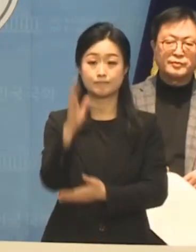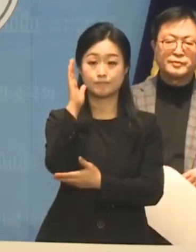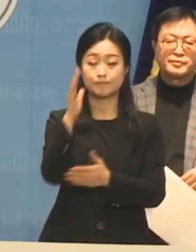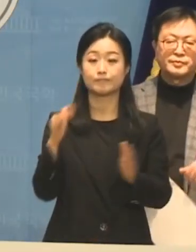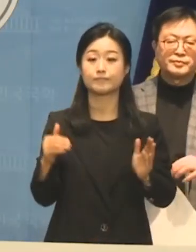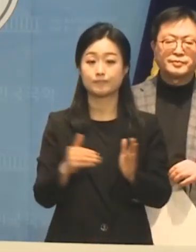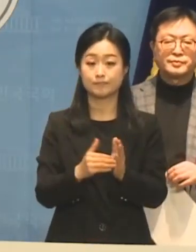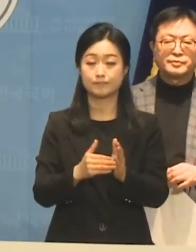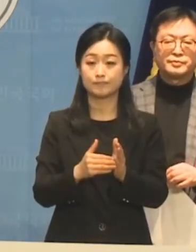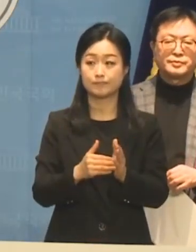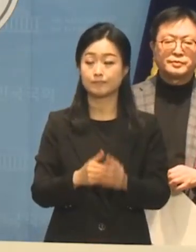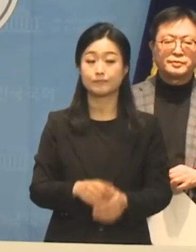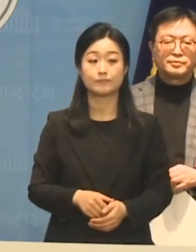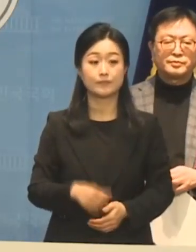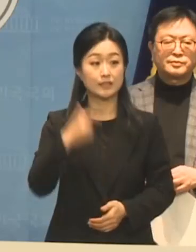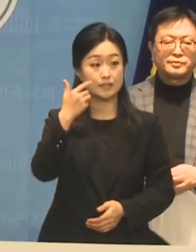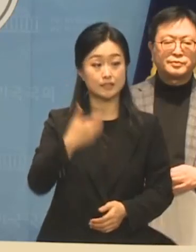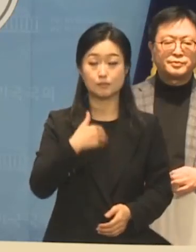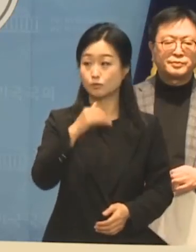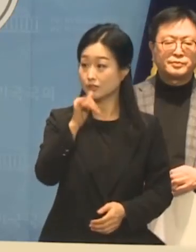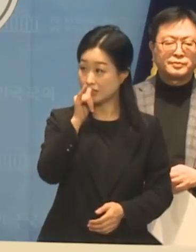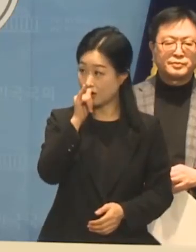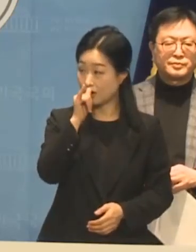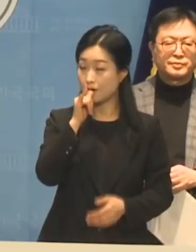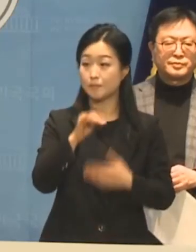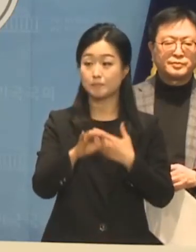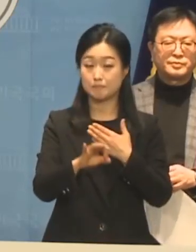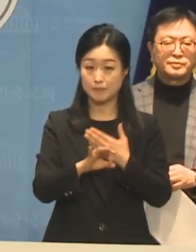마치도록 하겠습니다. 혹시 질문 있으신